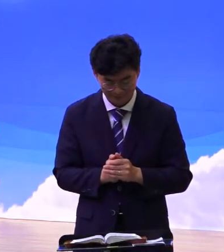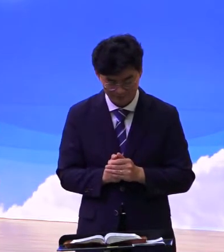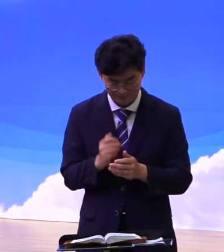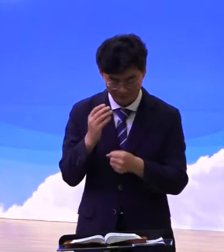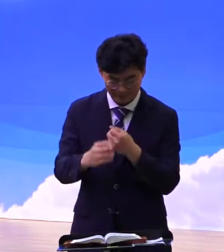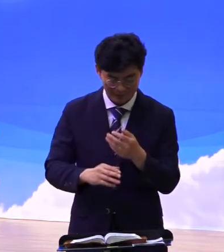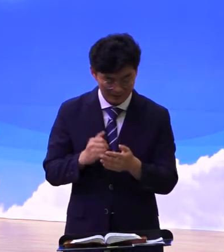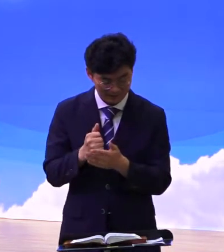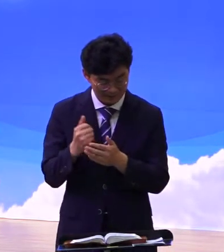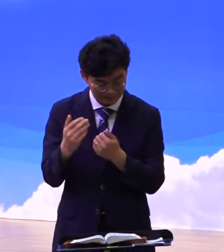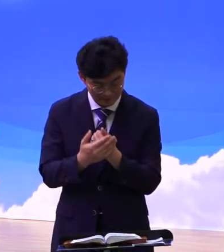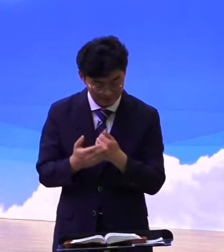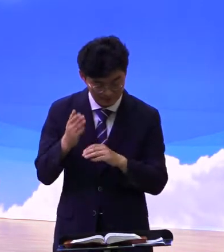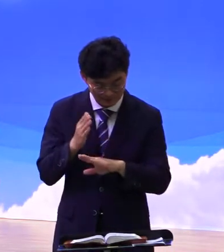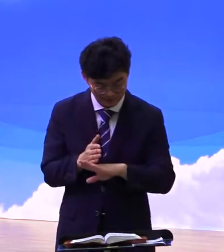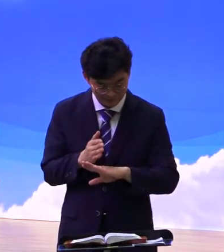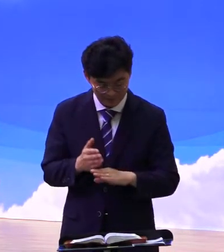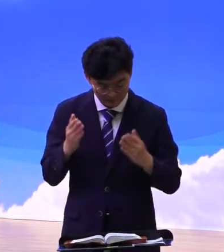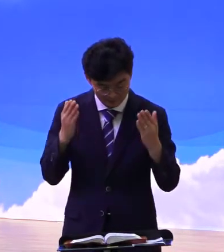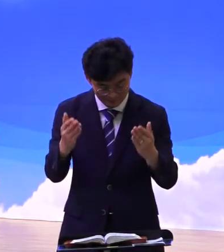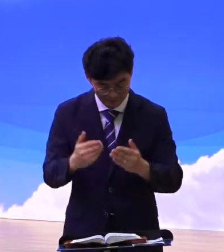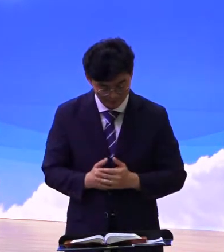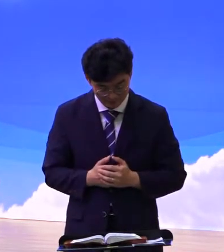하나님의 은혜를 감사합니다.